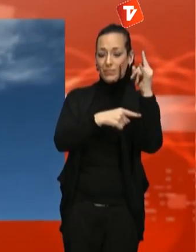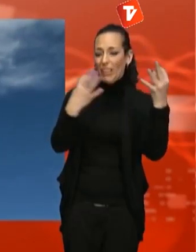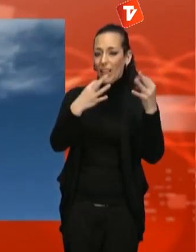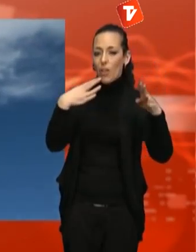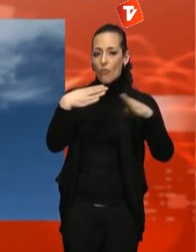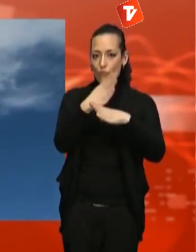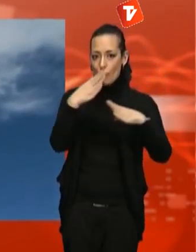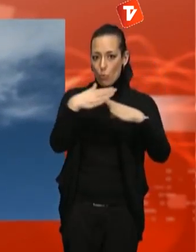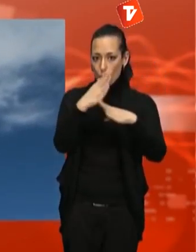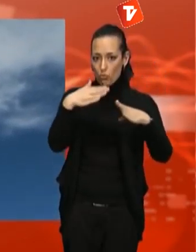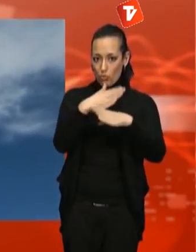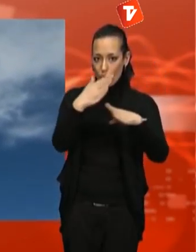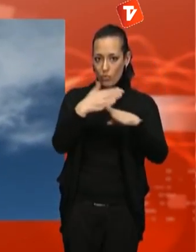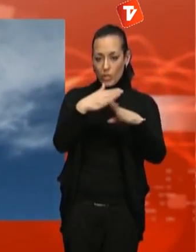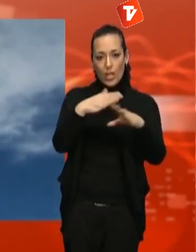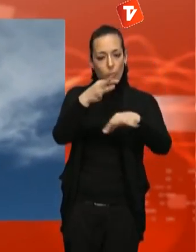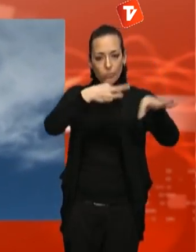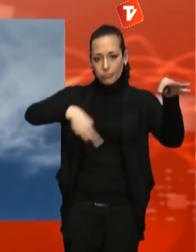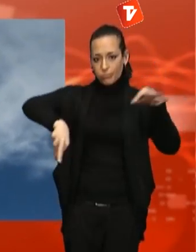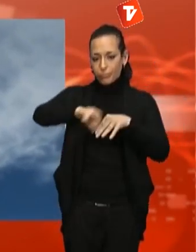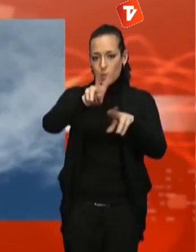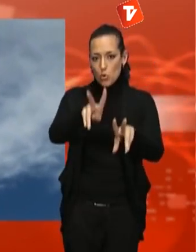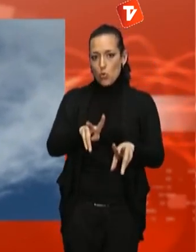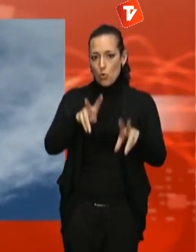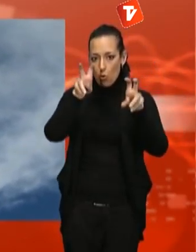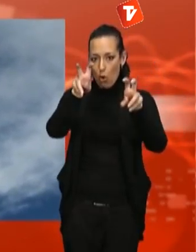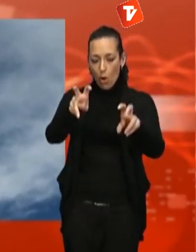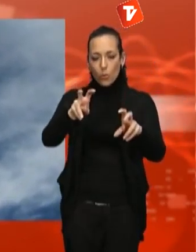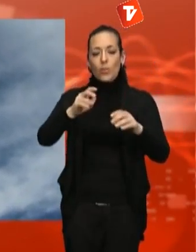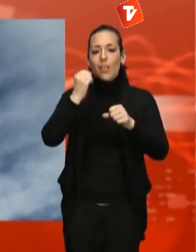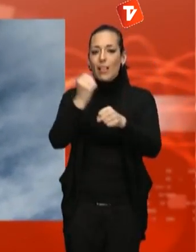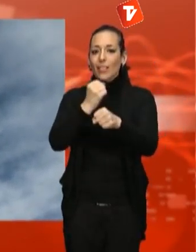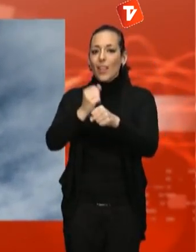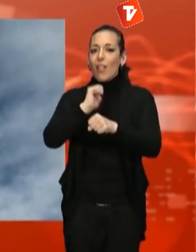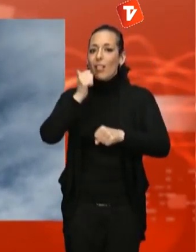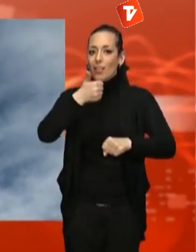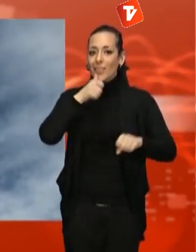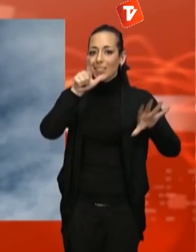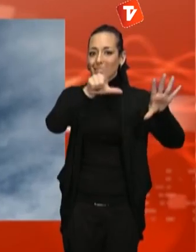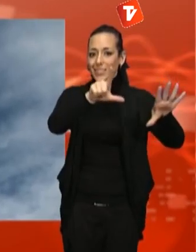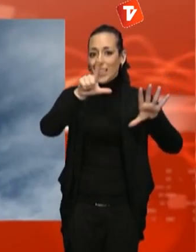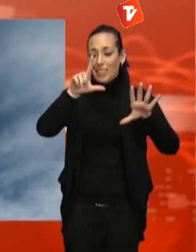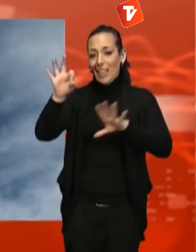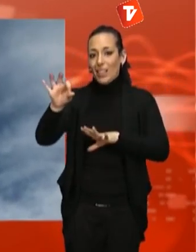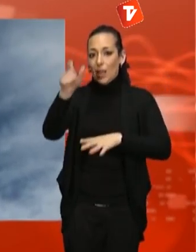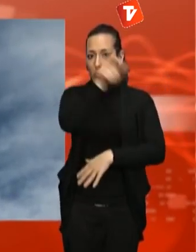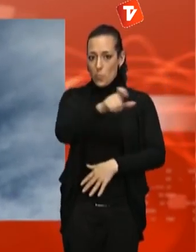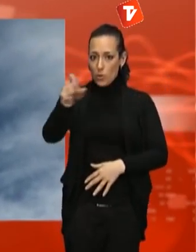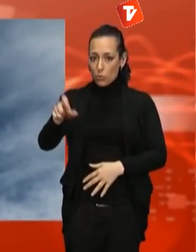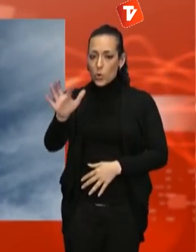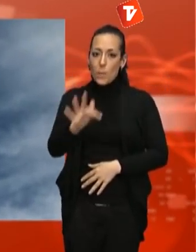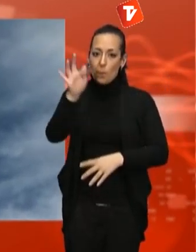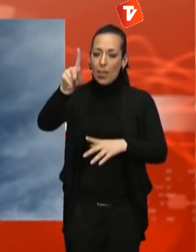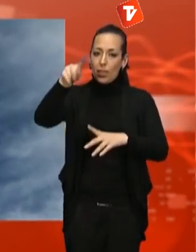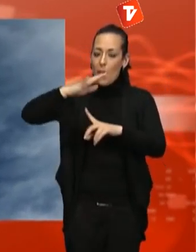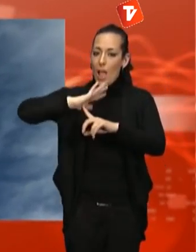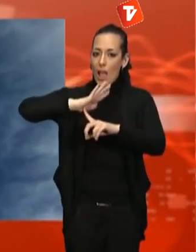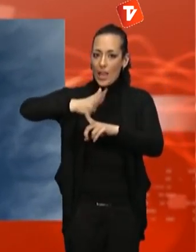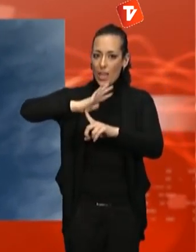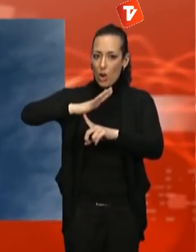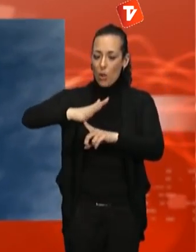han treballat 24 persones i s'ha emprat un helicòpter. D'aquesta manera es redueix l'impacte ambiental i es protegeix l